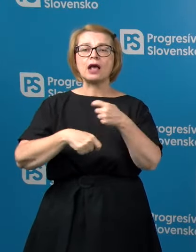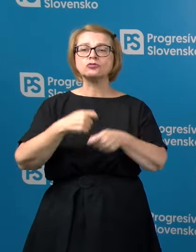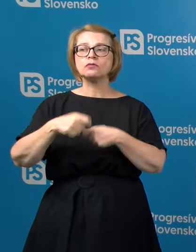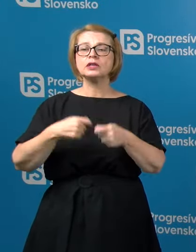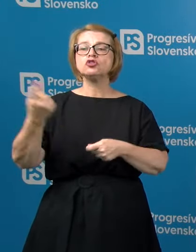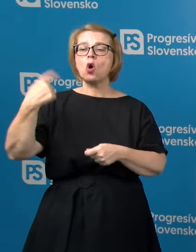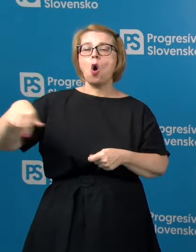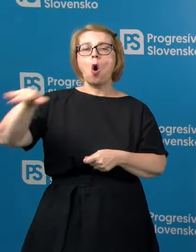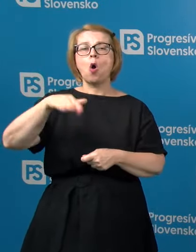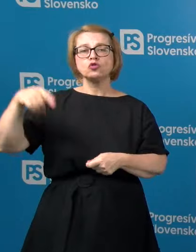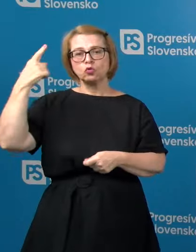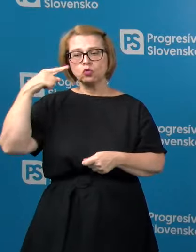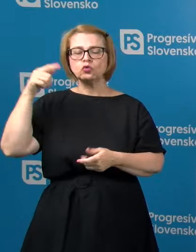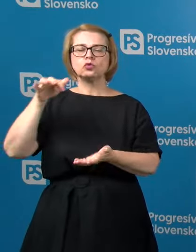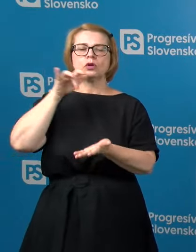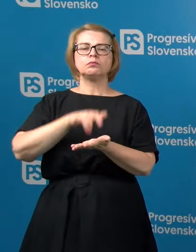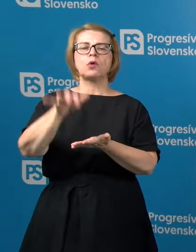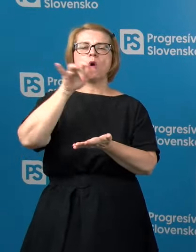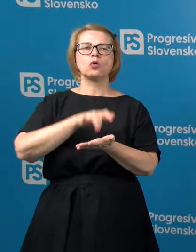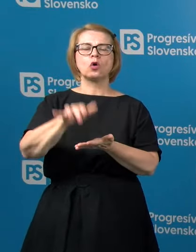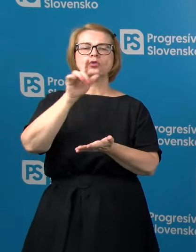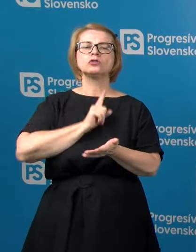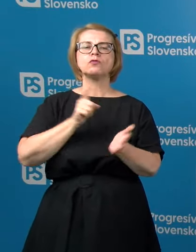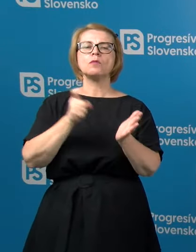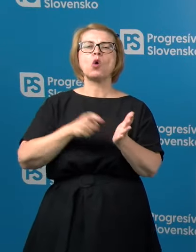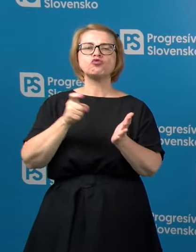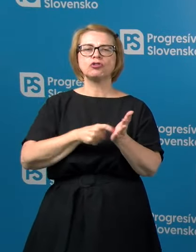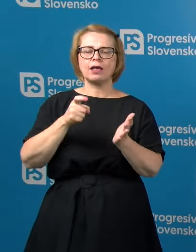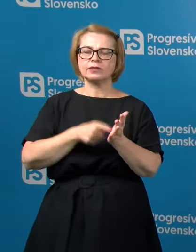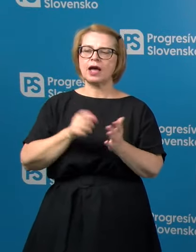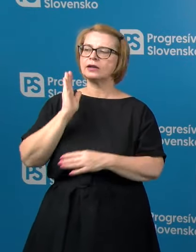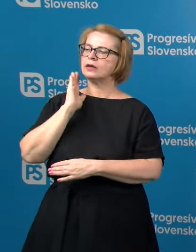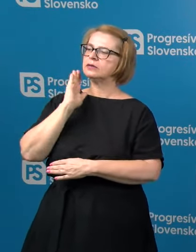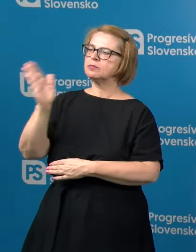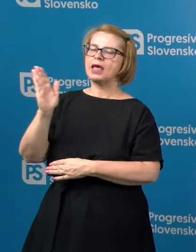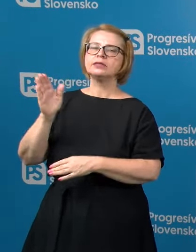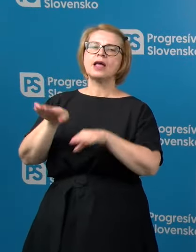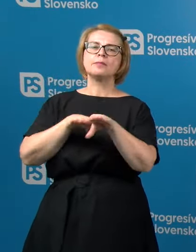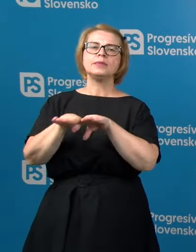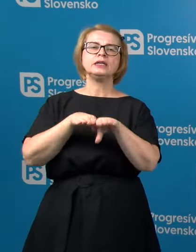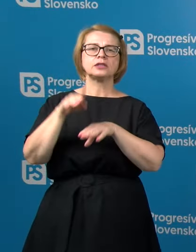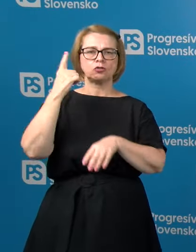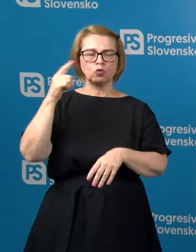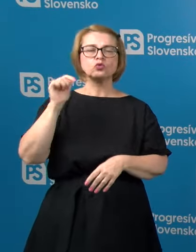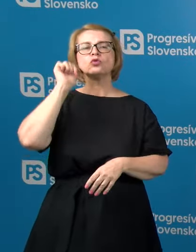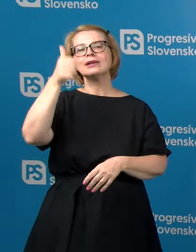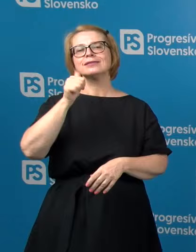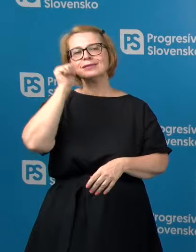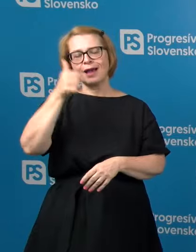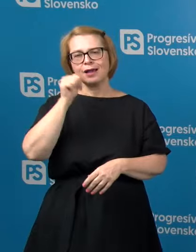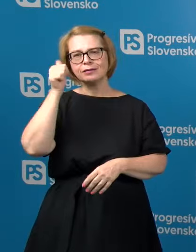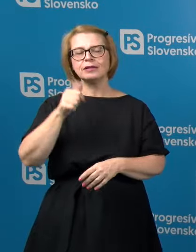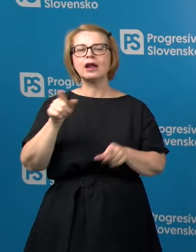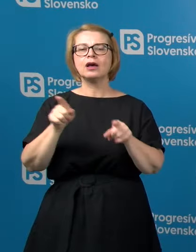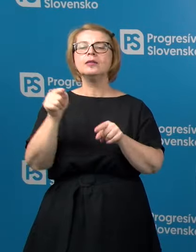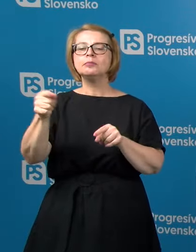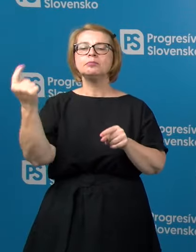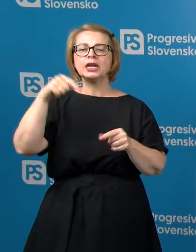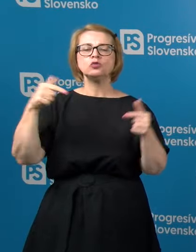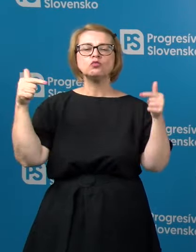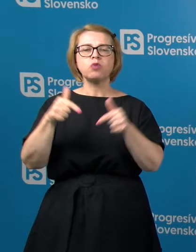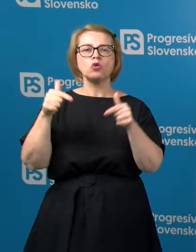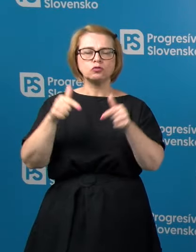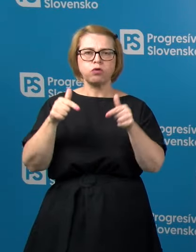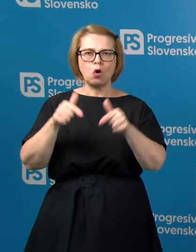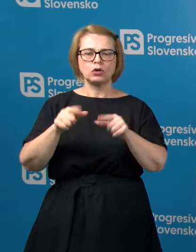kultúry pochodovať so svojimi požiadavkami na ministerstvo kultúry a zajtra ich prídu podporiť ľudia